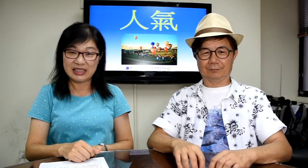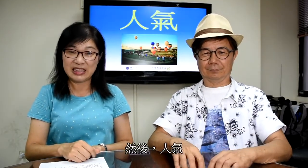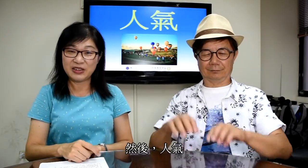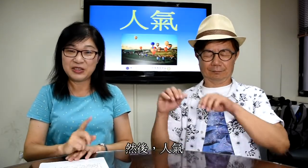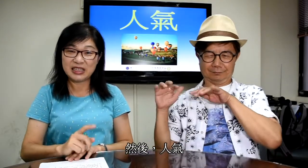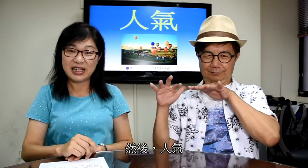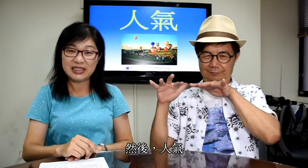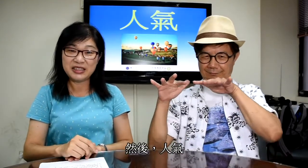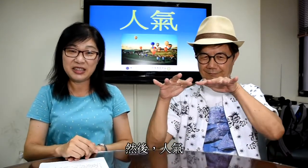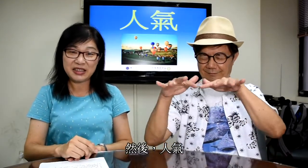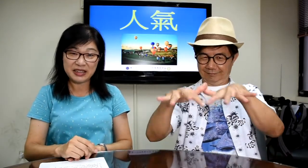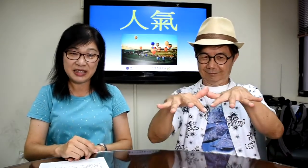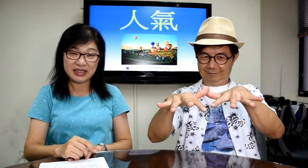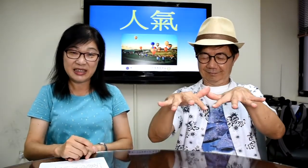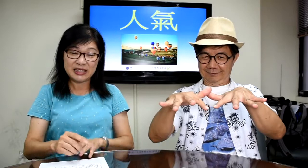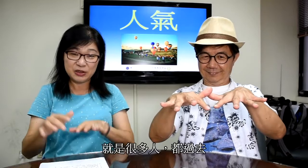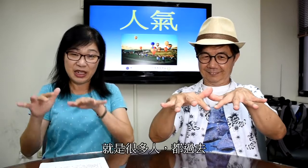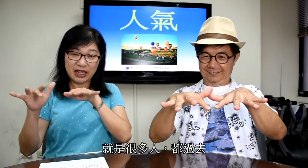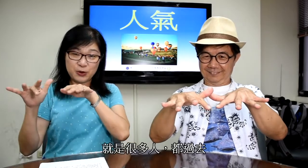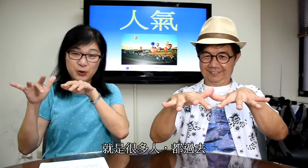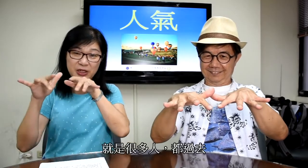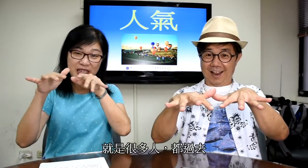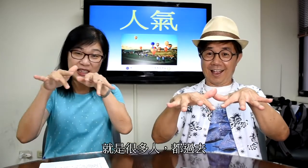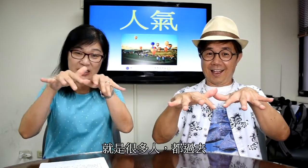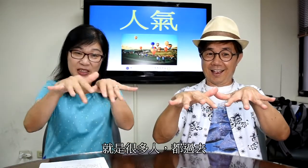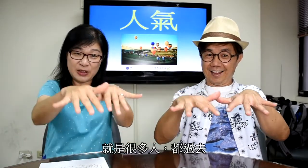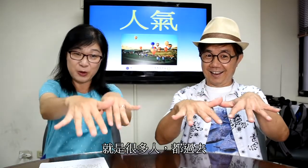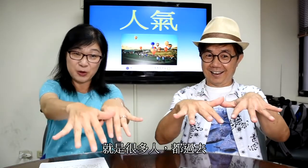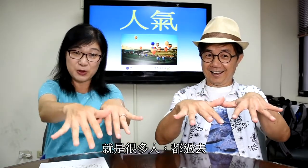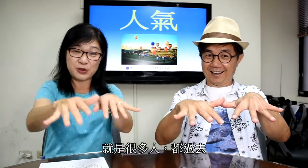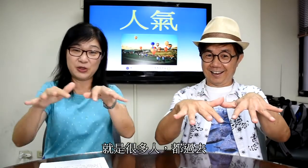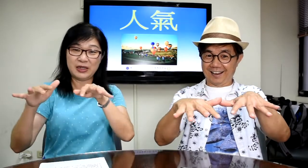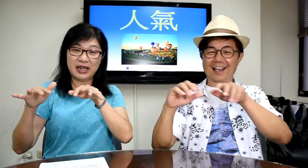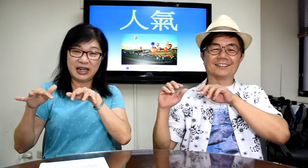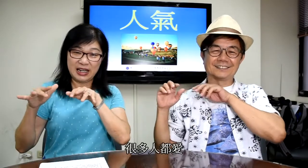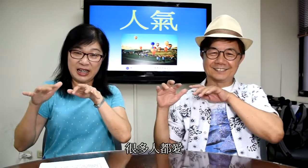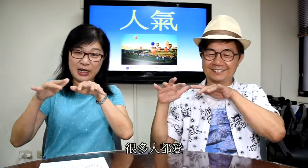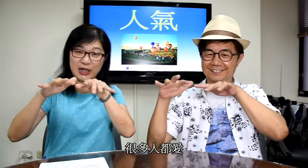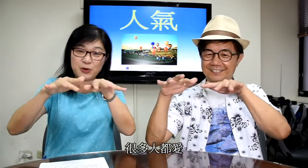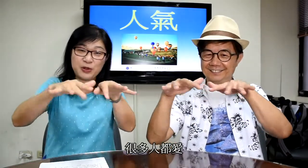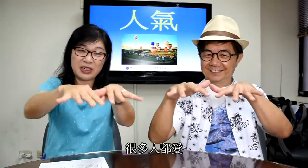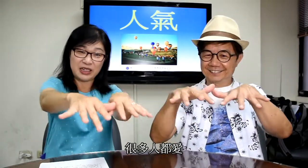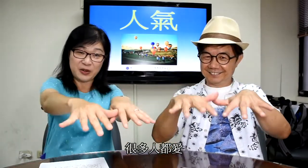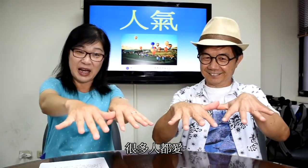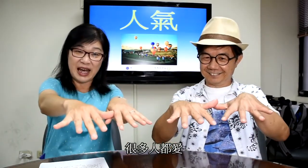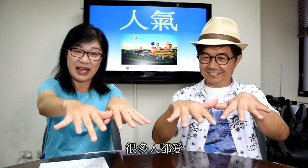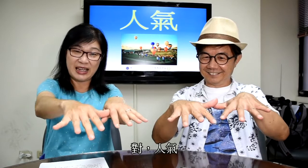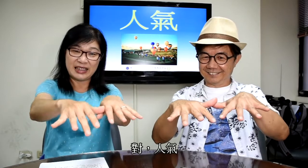然后人气，就是很多人都过去，很多人都爱，